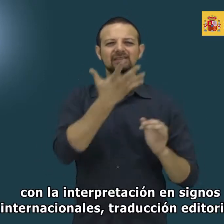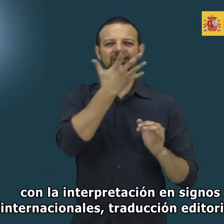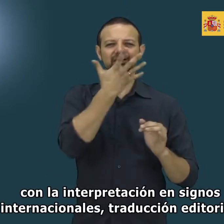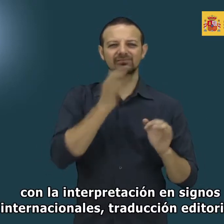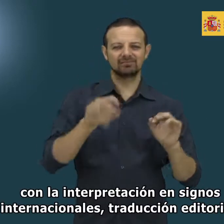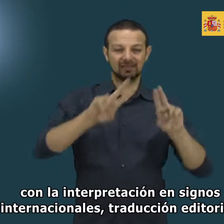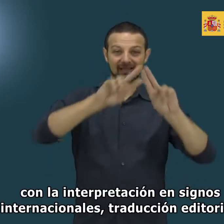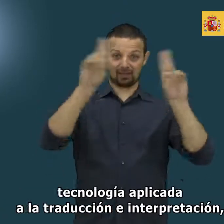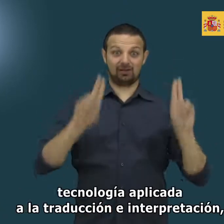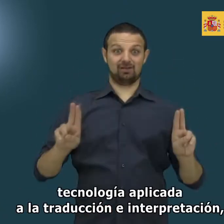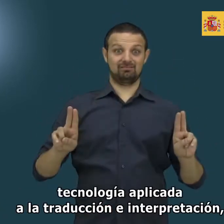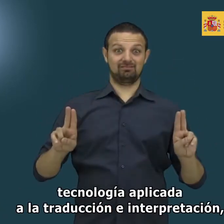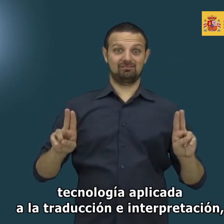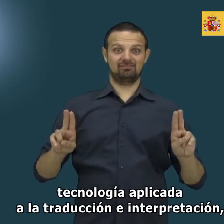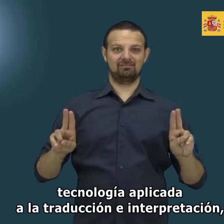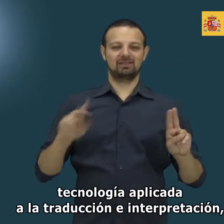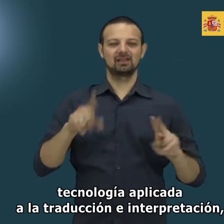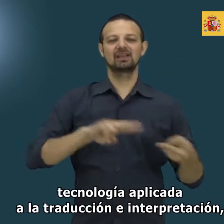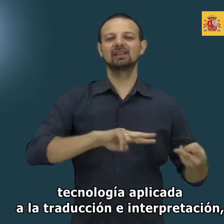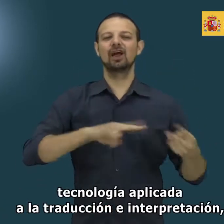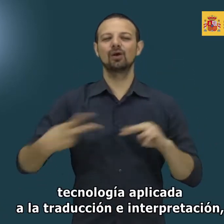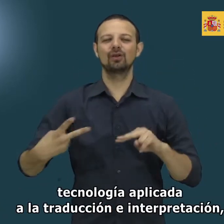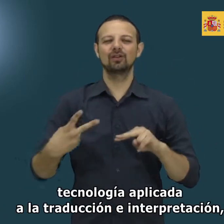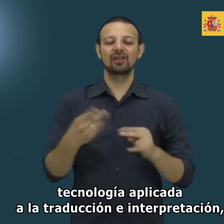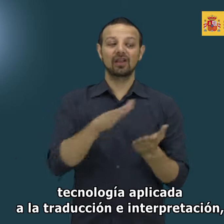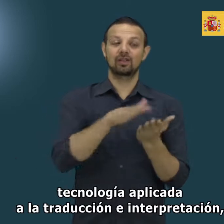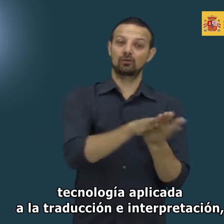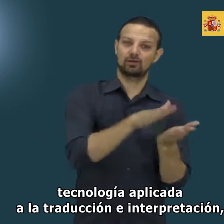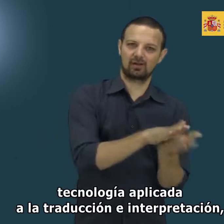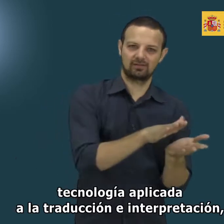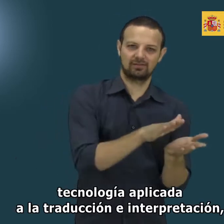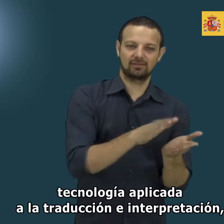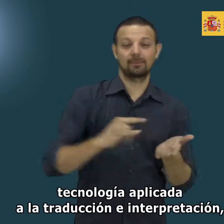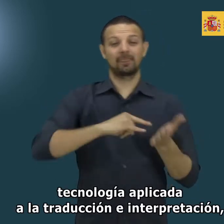editorial, tecnología aplicada a la traducción e interpretación,